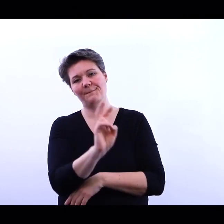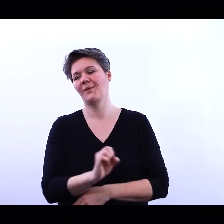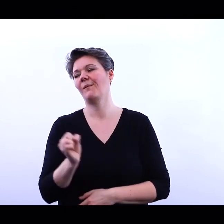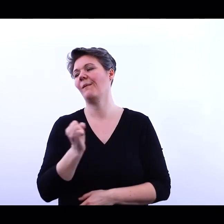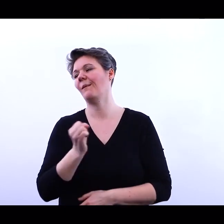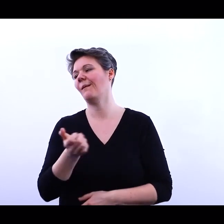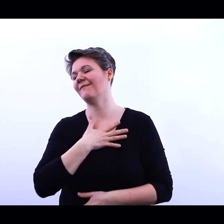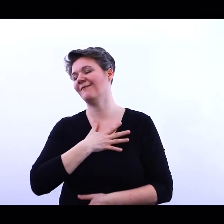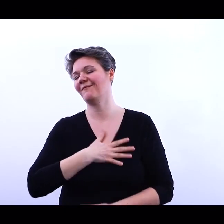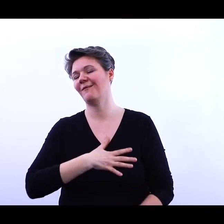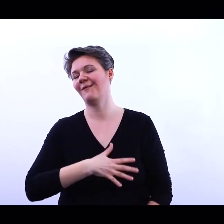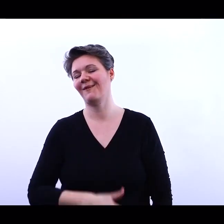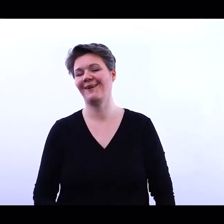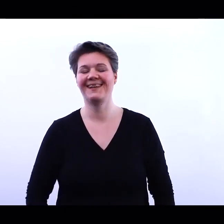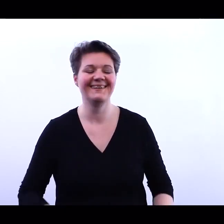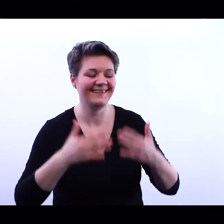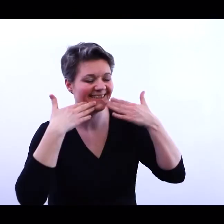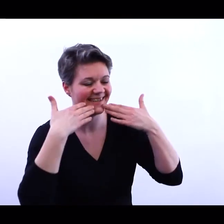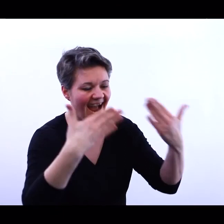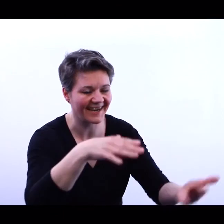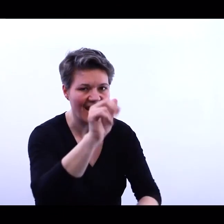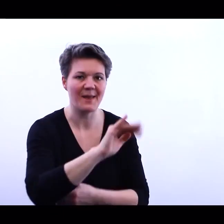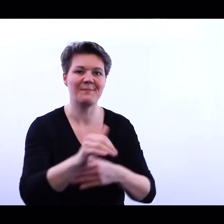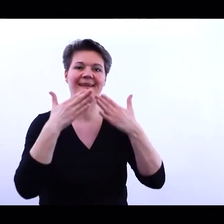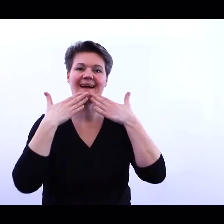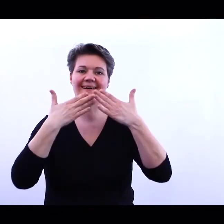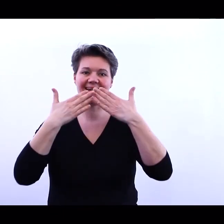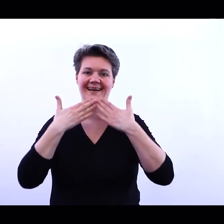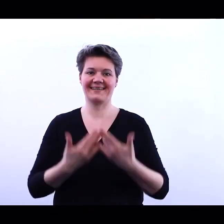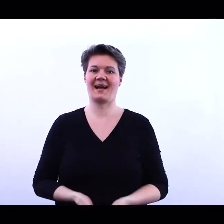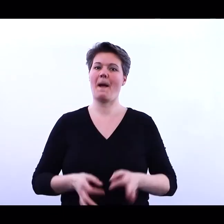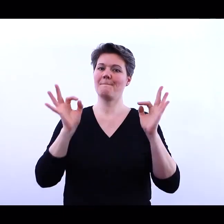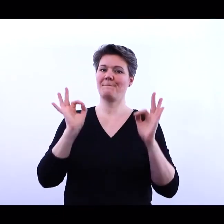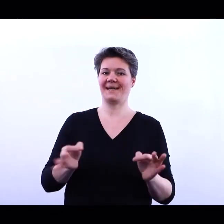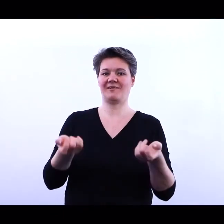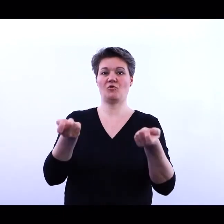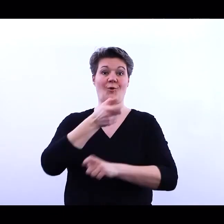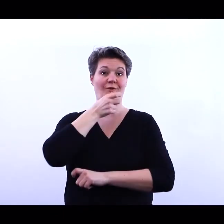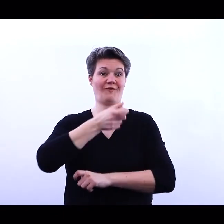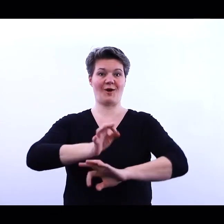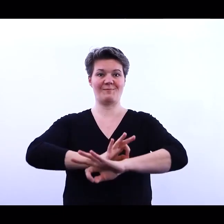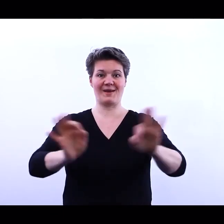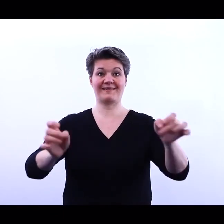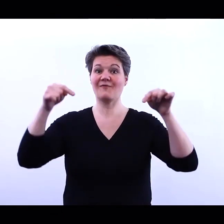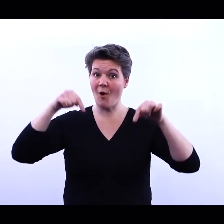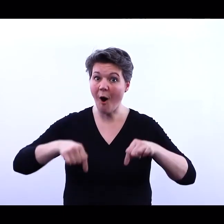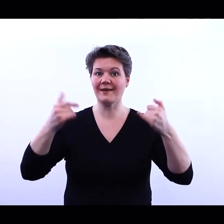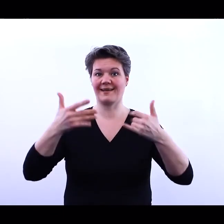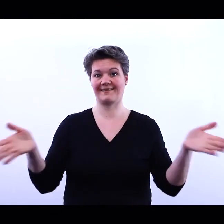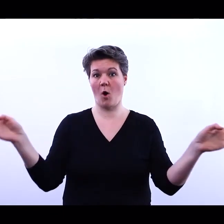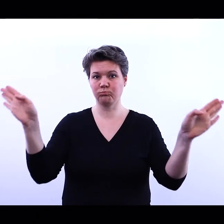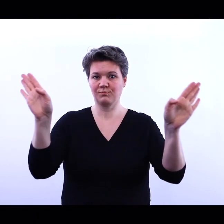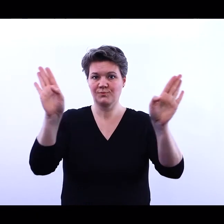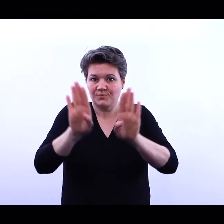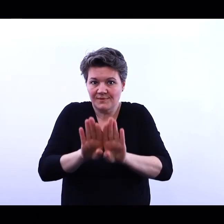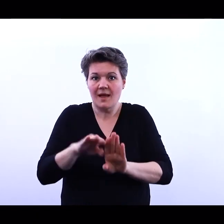good. Thank you, Amy. Thank you very much. Und das ist genau das richtige Schlusswort, denn auch wir kommen für heute zum Ende. Morgen geht es